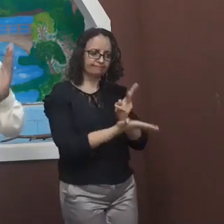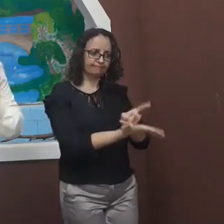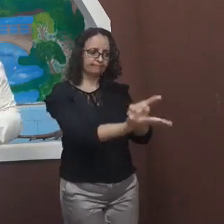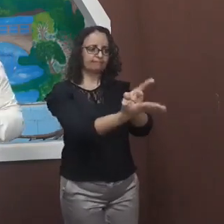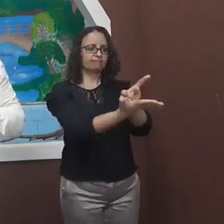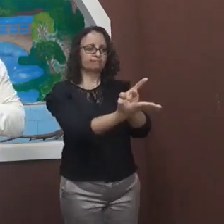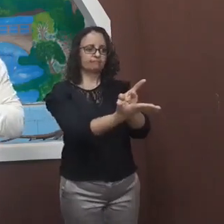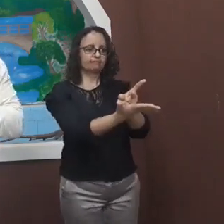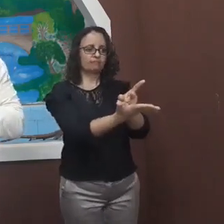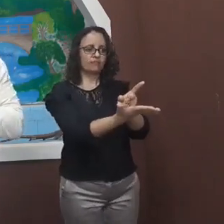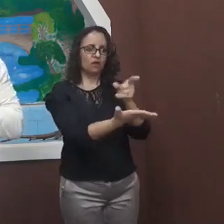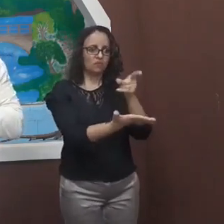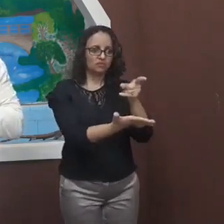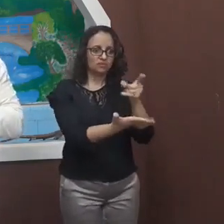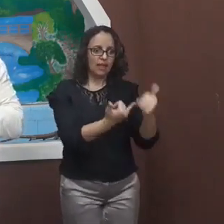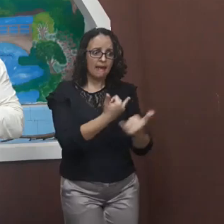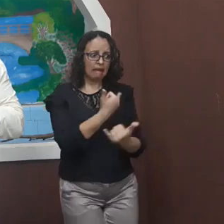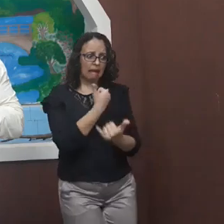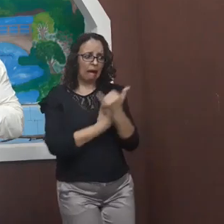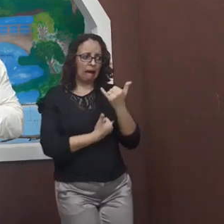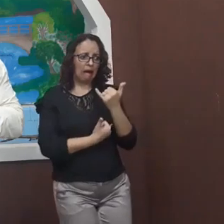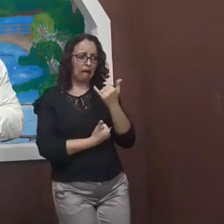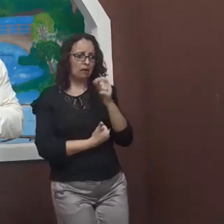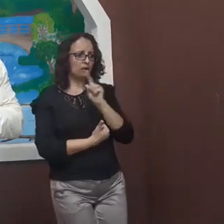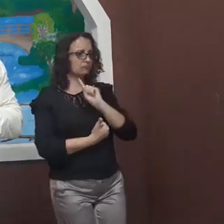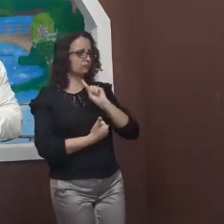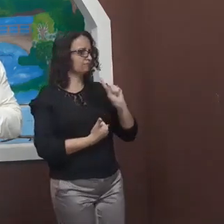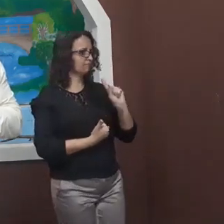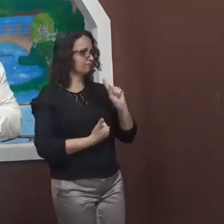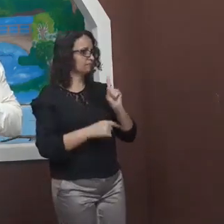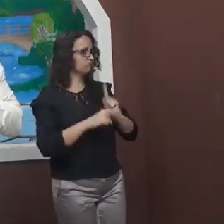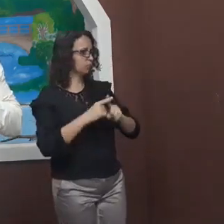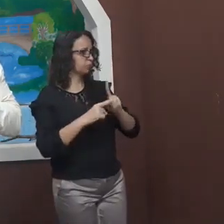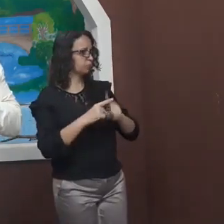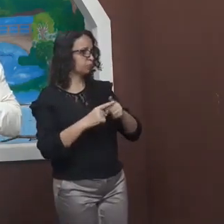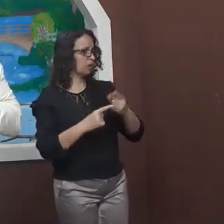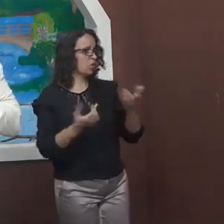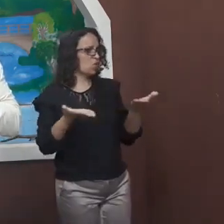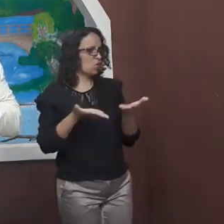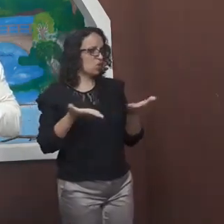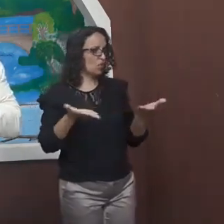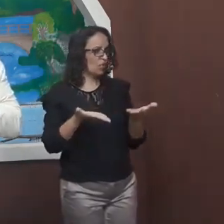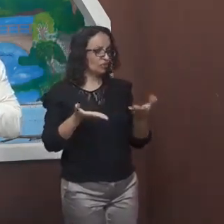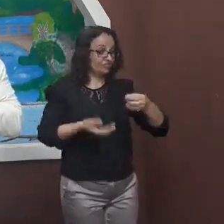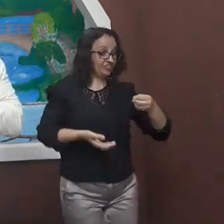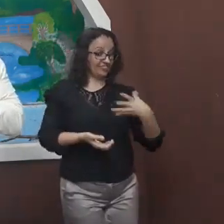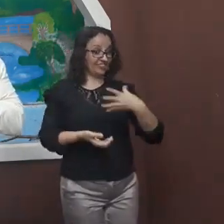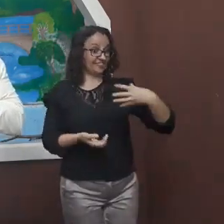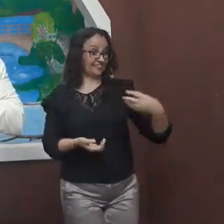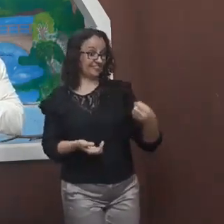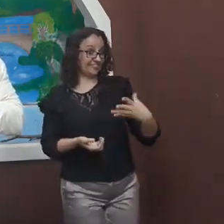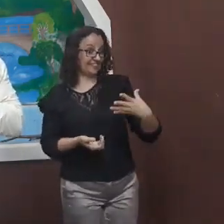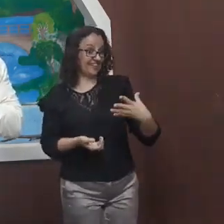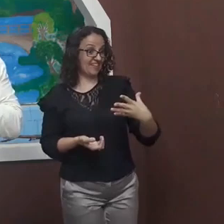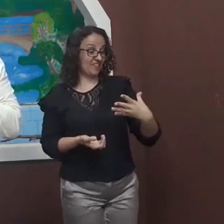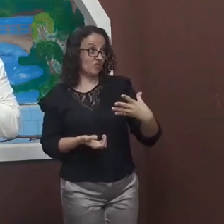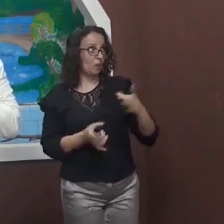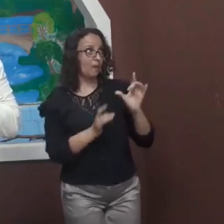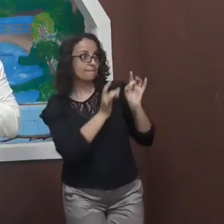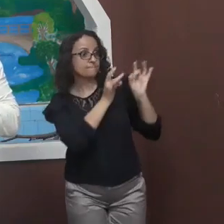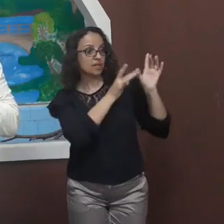Não caia no engodo que o mundo da pós-modernidade fala para você abandonar,